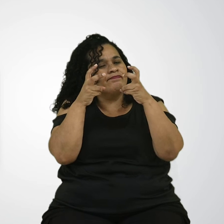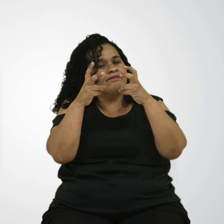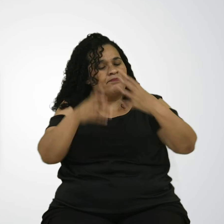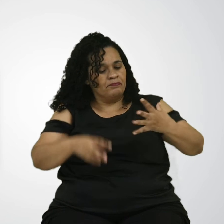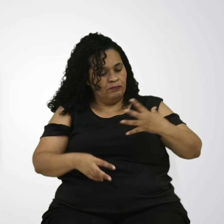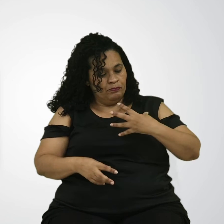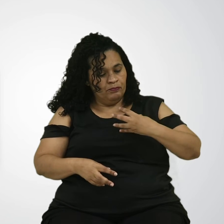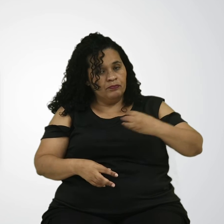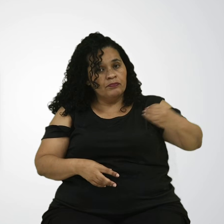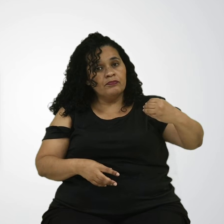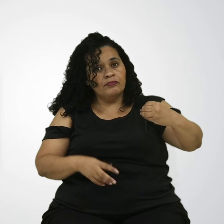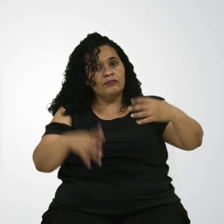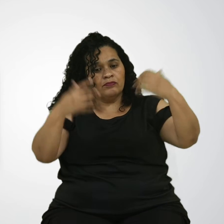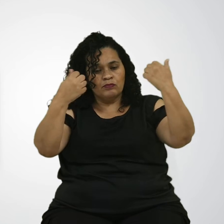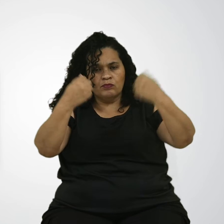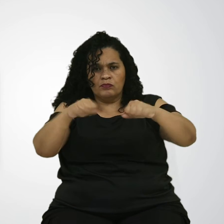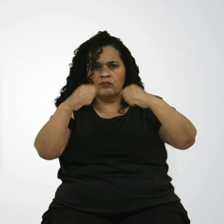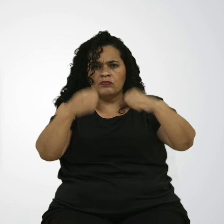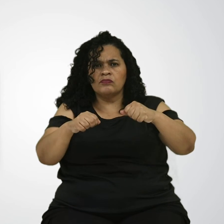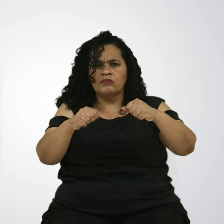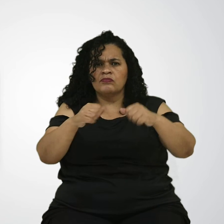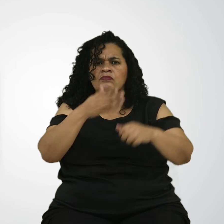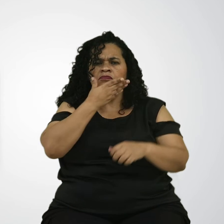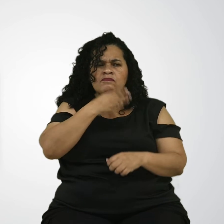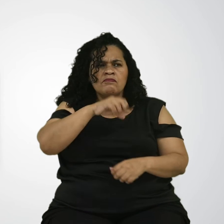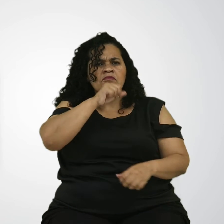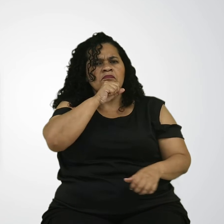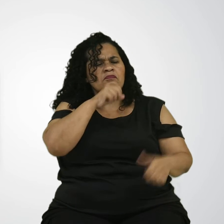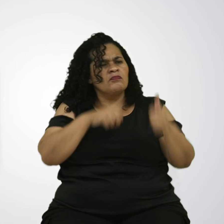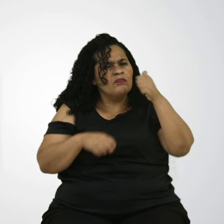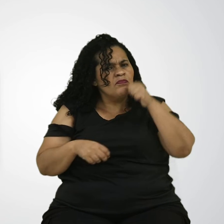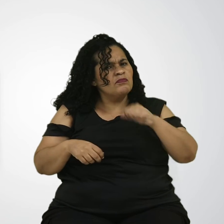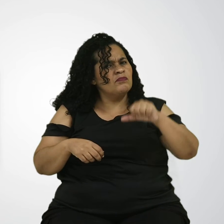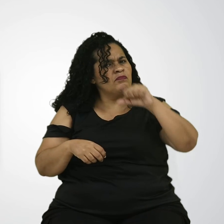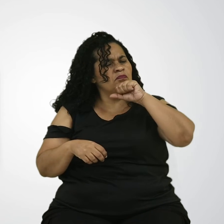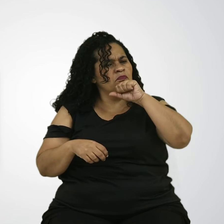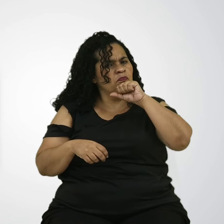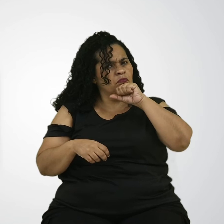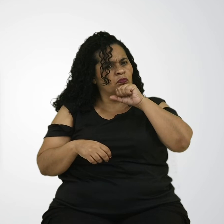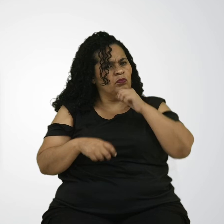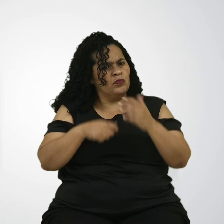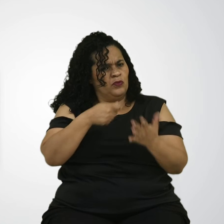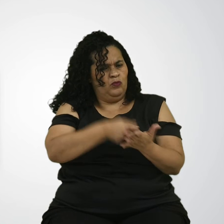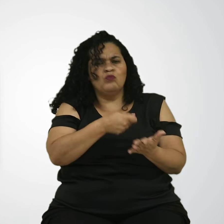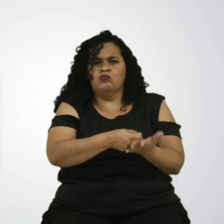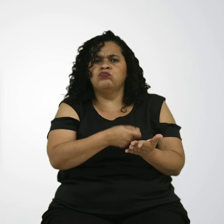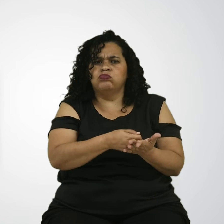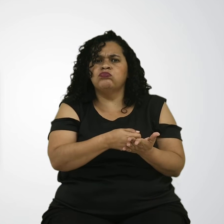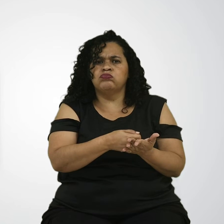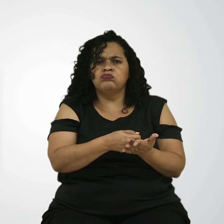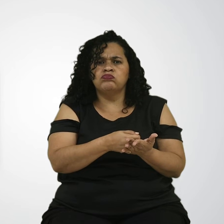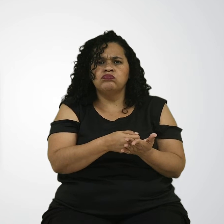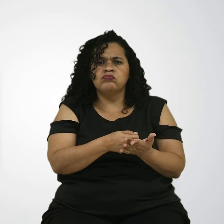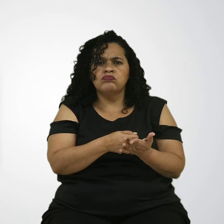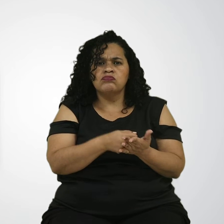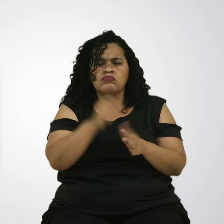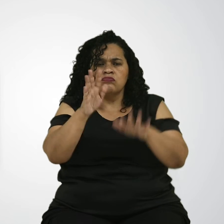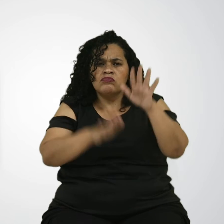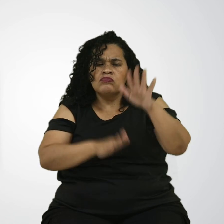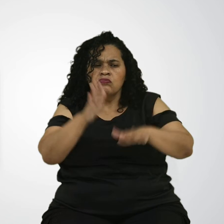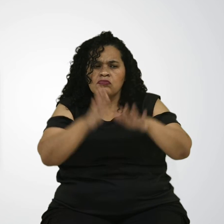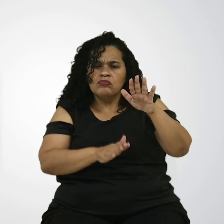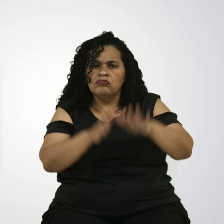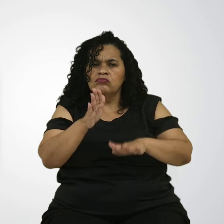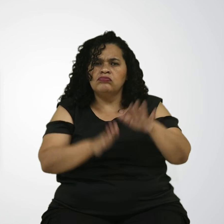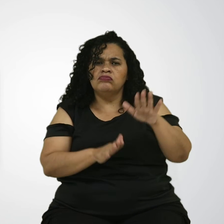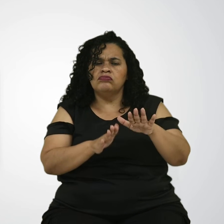que pais se posicionem. Se por um lado nós temos uma negligência da obediência dos filhos